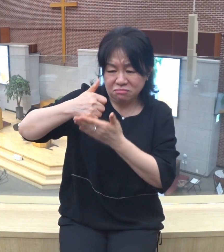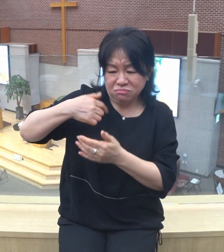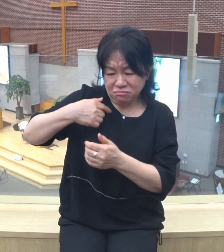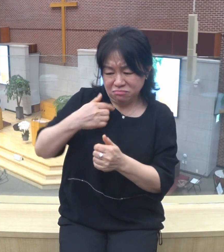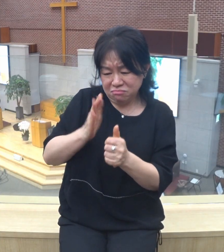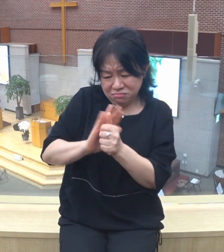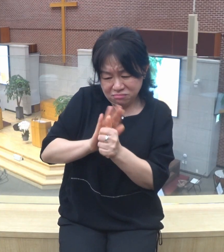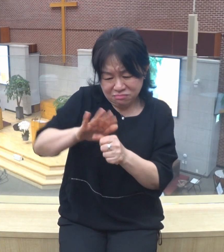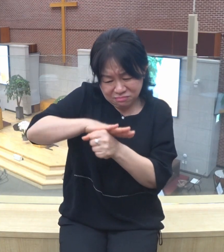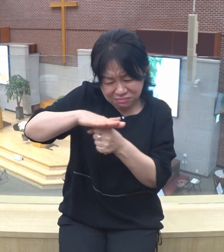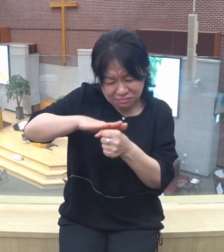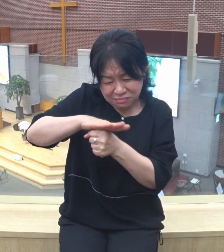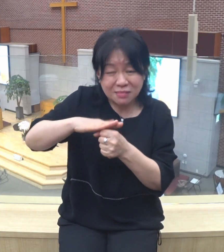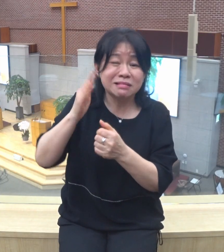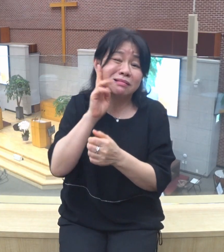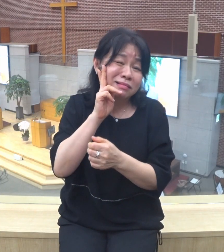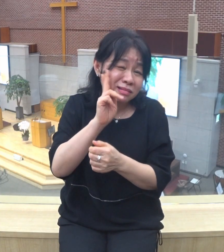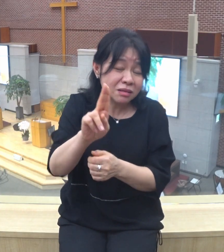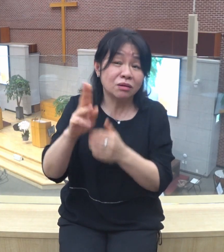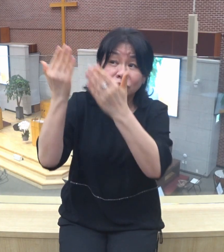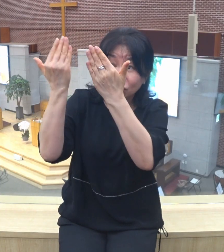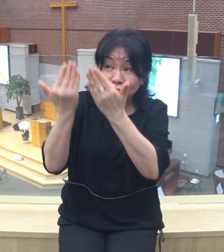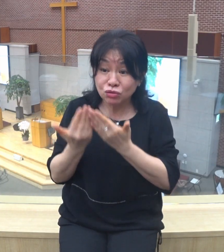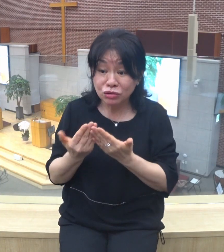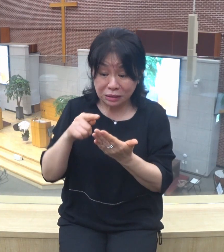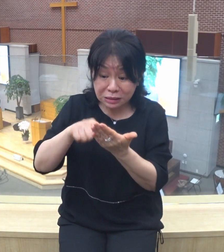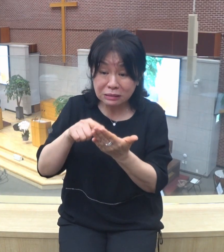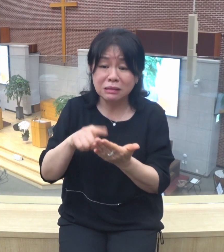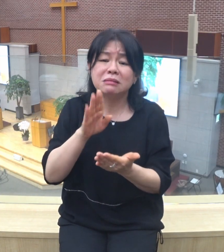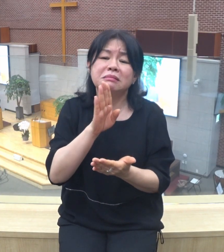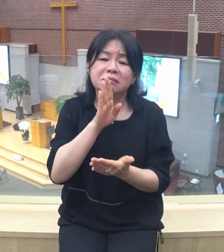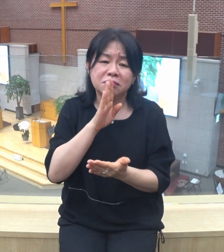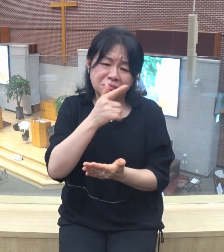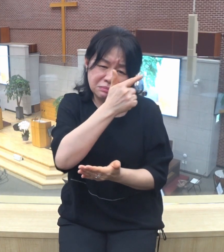하나님의 사랑의 눈으로 나를 바라보기로 결단하는 것입니다.